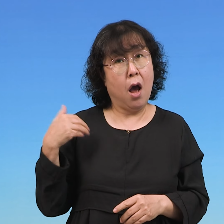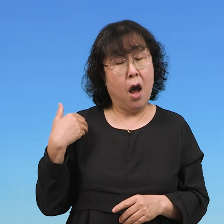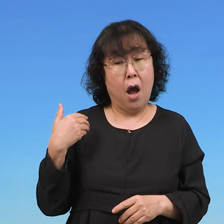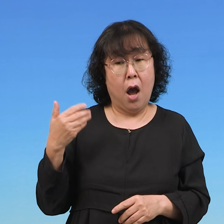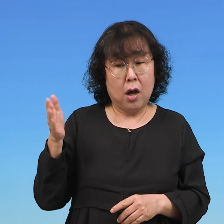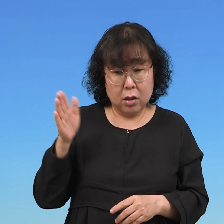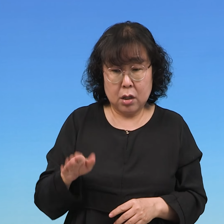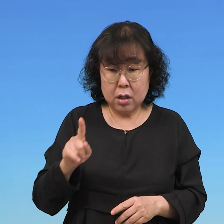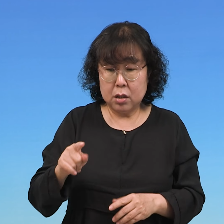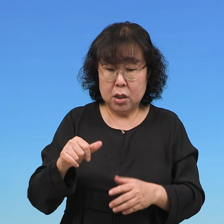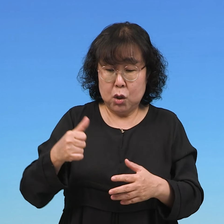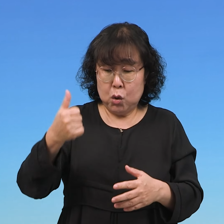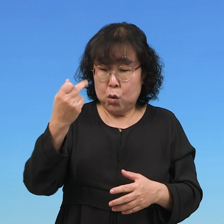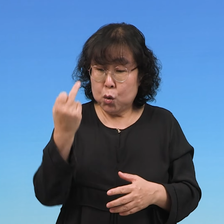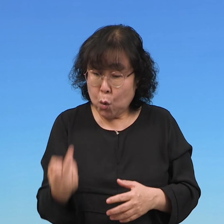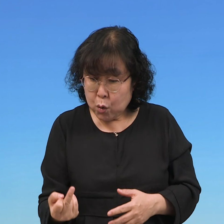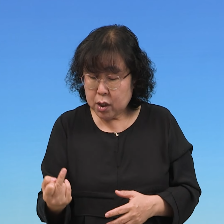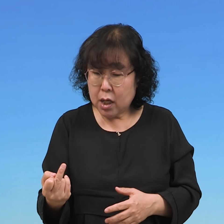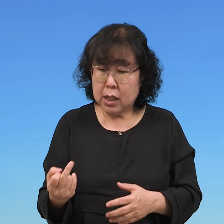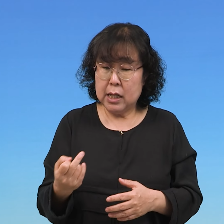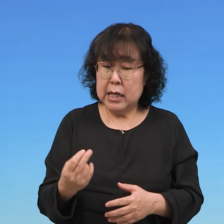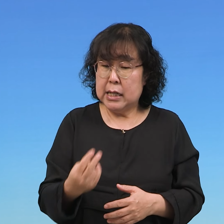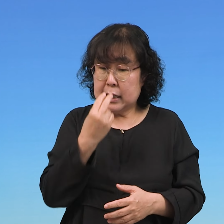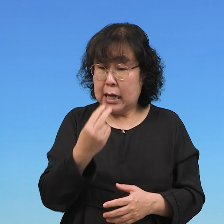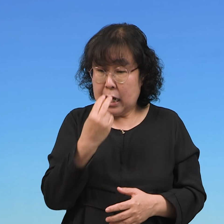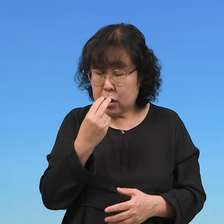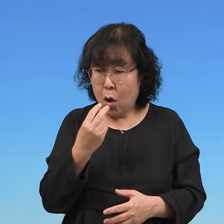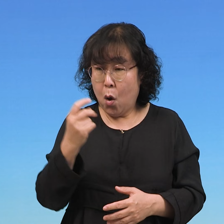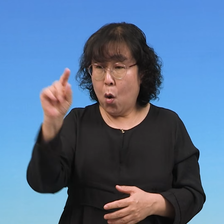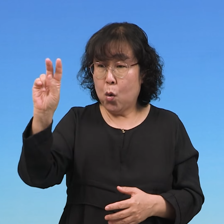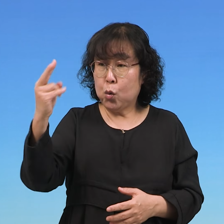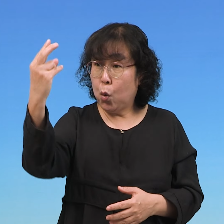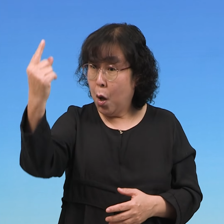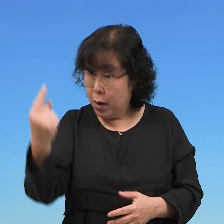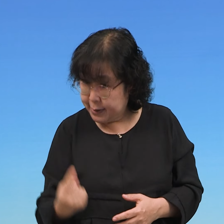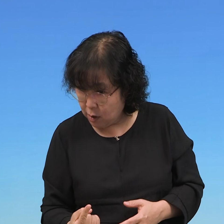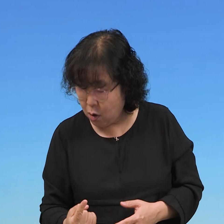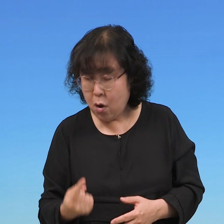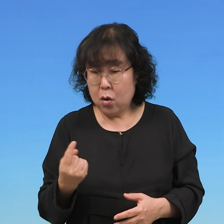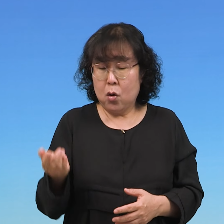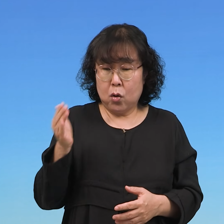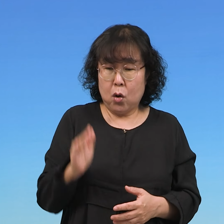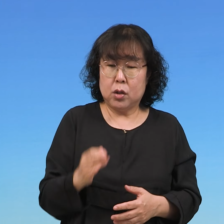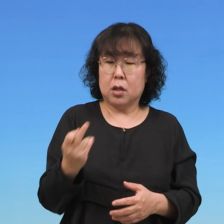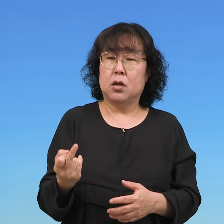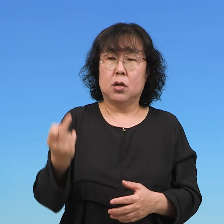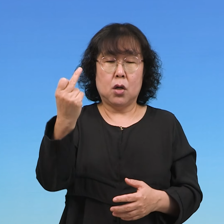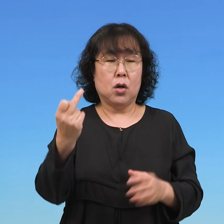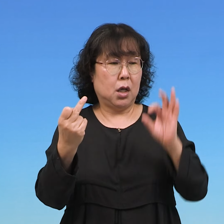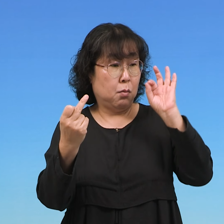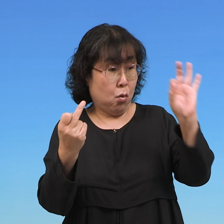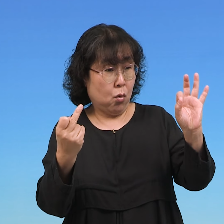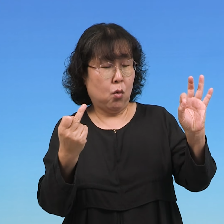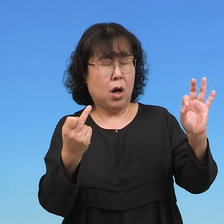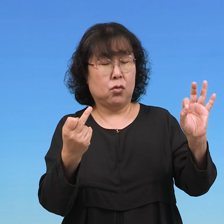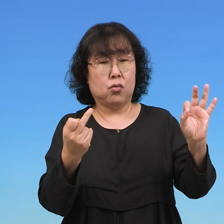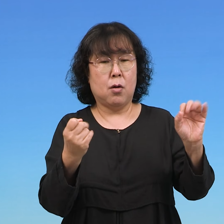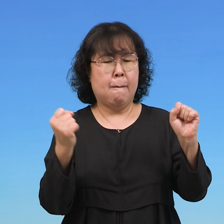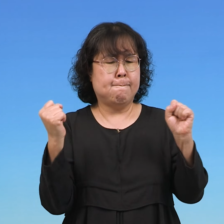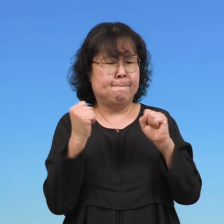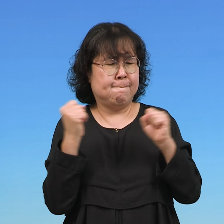상황에 있던 동생이 지금 집으로 살아 돌아왔는데, 이 큰아들의 냉정함은요